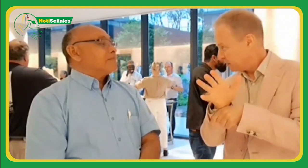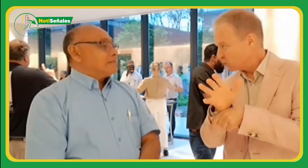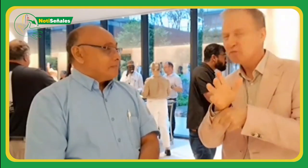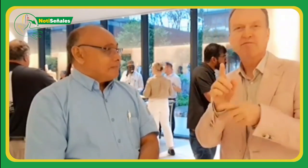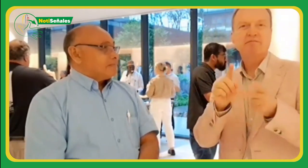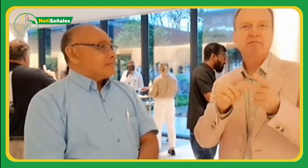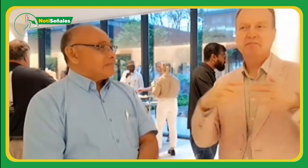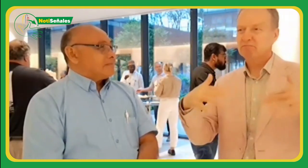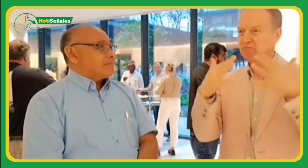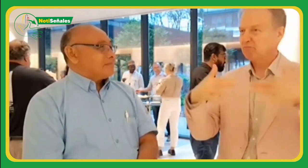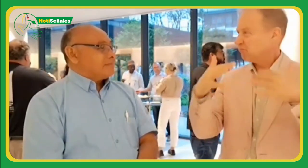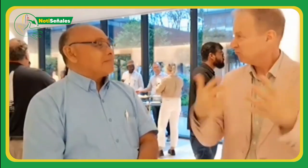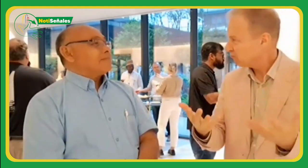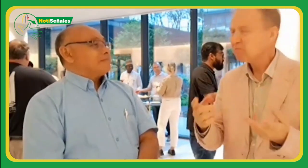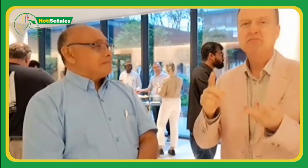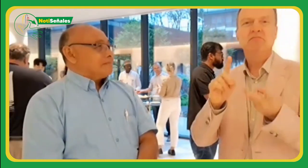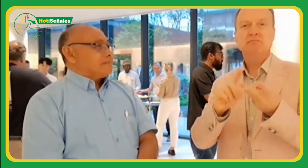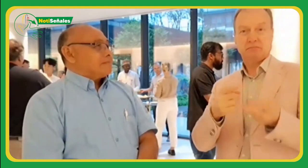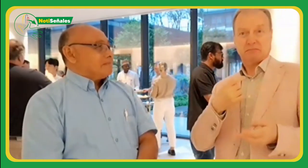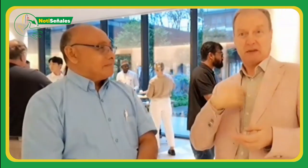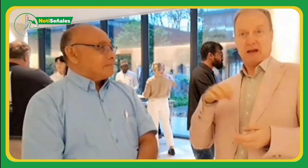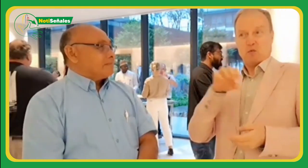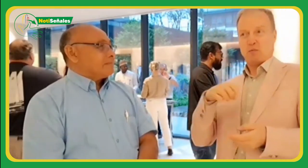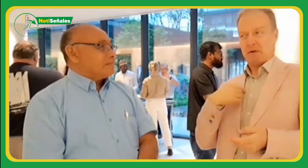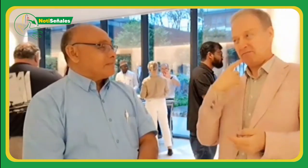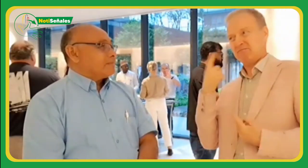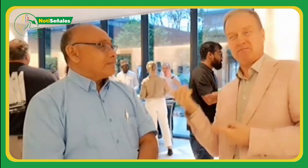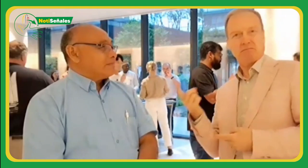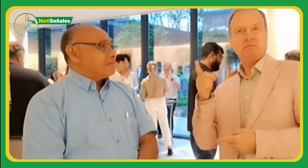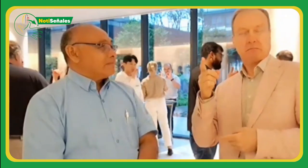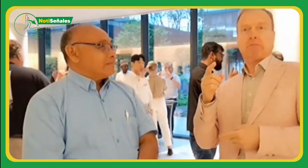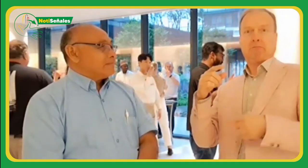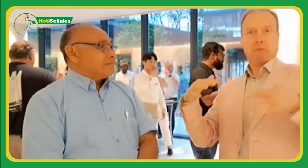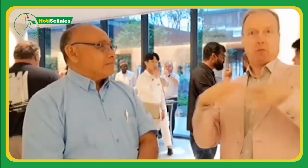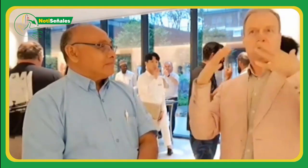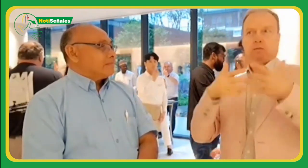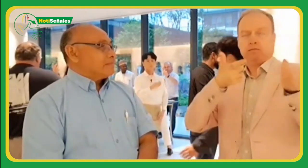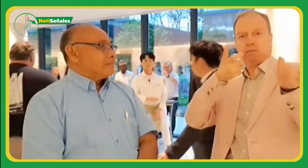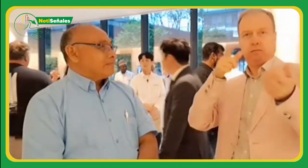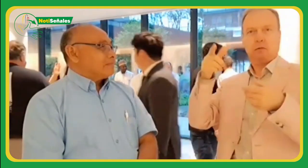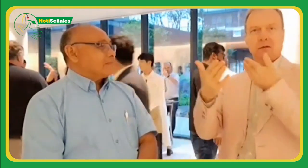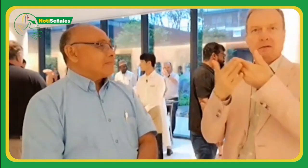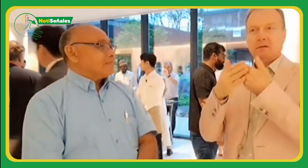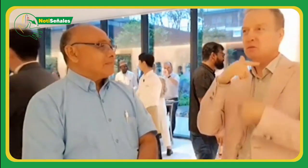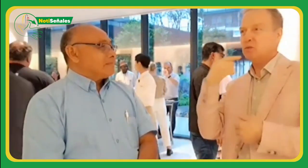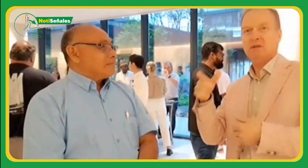el coronavirus guerras de hecho le decía a Henry sobre cómo nos sentimos en Europa con la invasión rusa